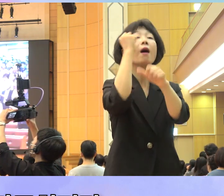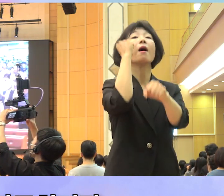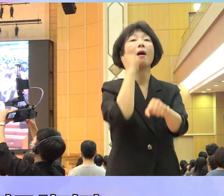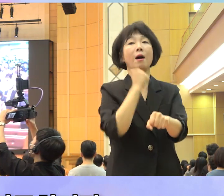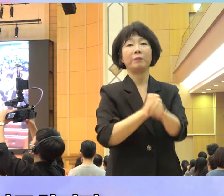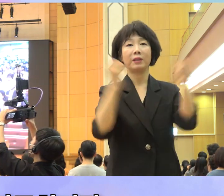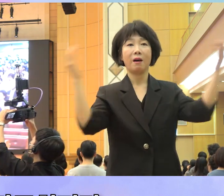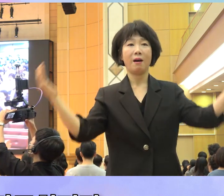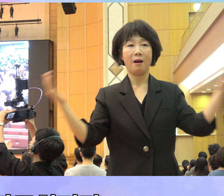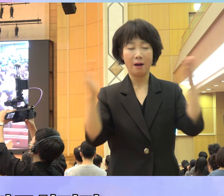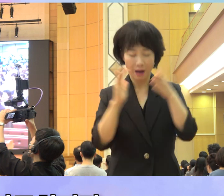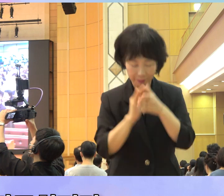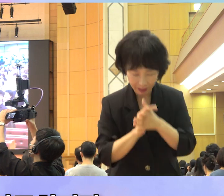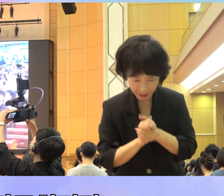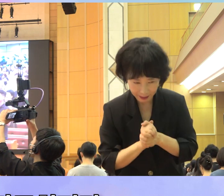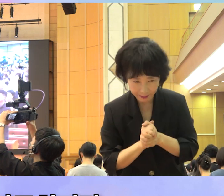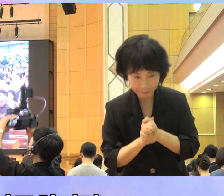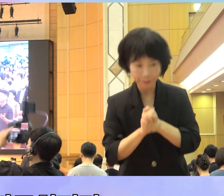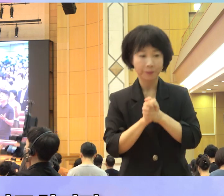기도합니다.